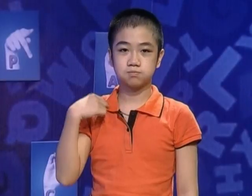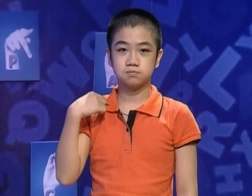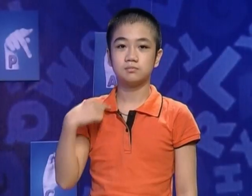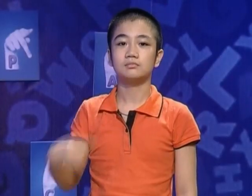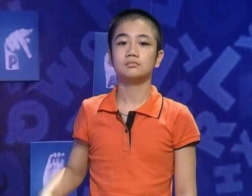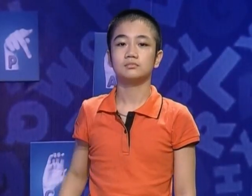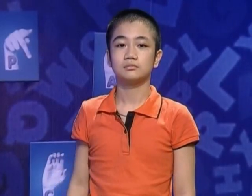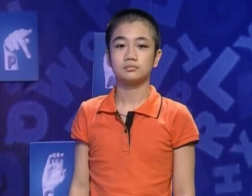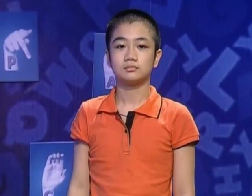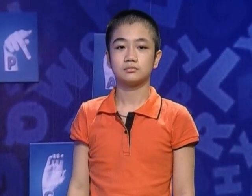Đây là ký hiệu áo phông đấy.